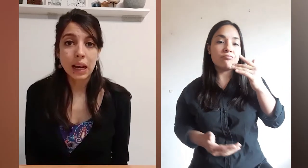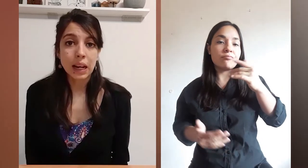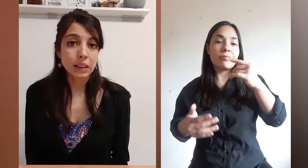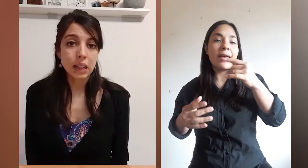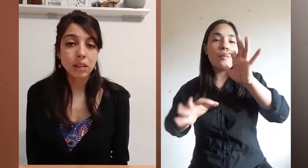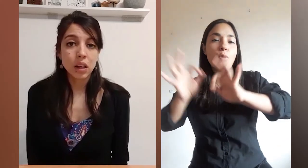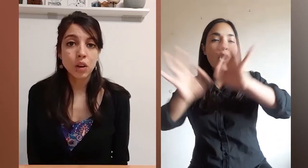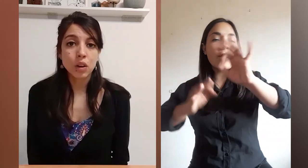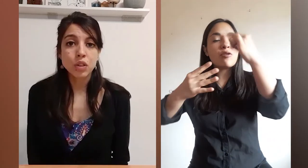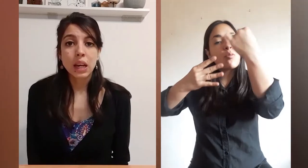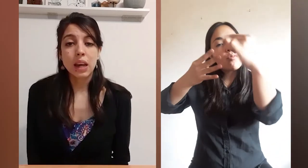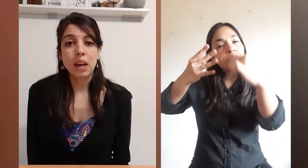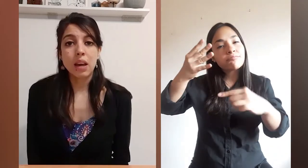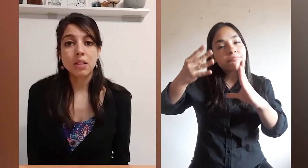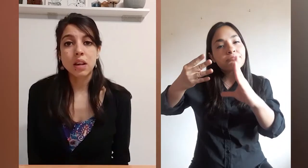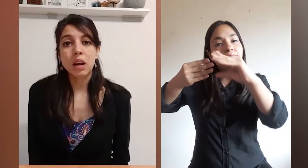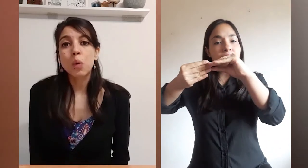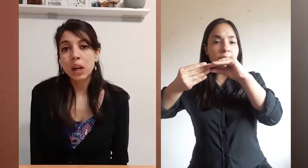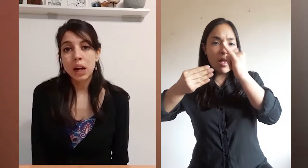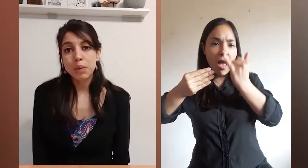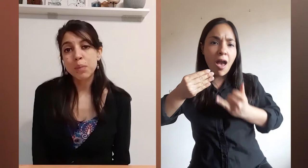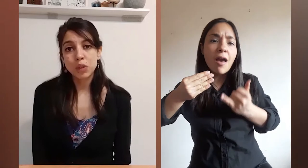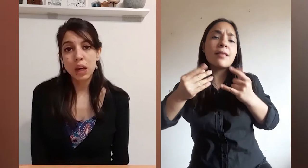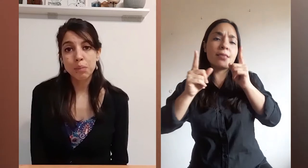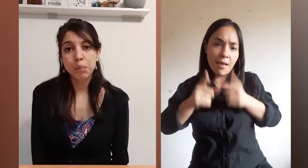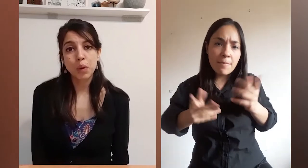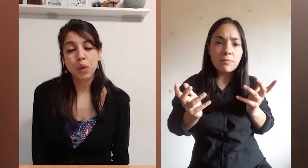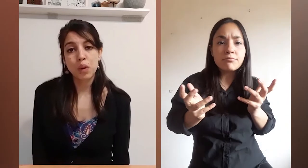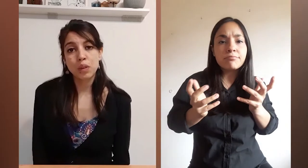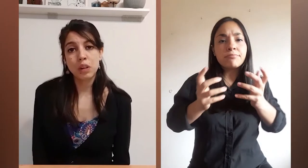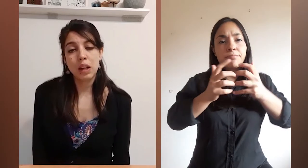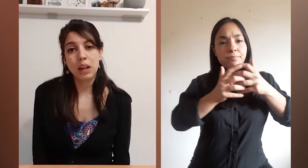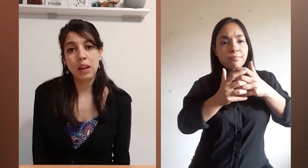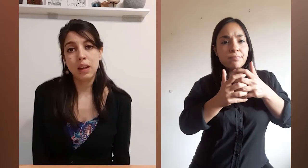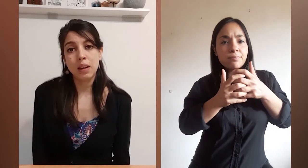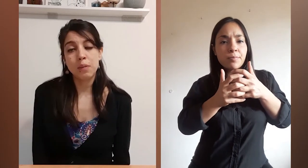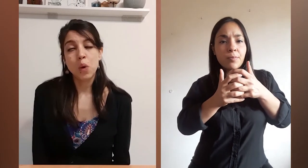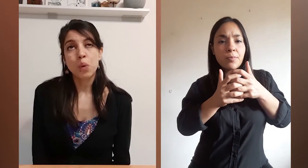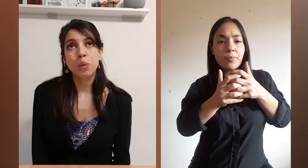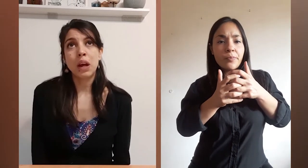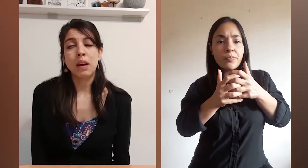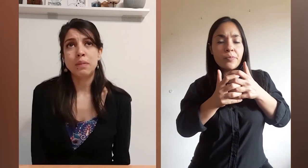componentes característicos se reúnen al mismo tiempo con